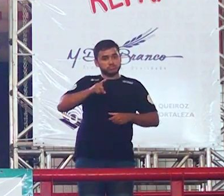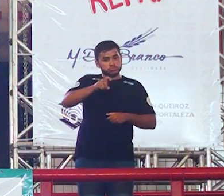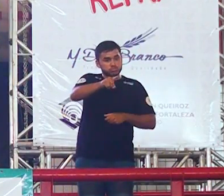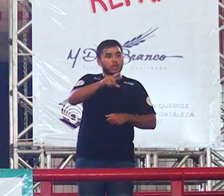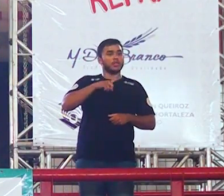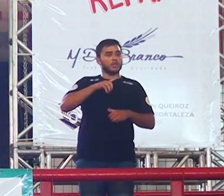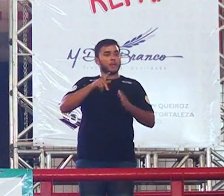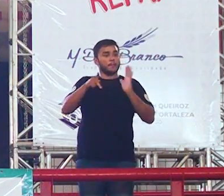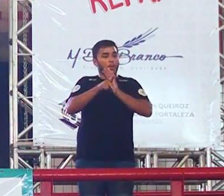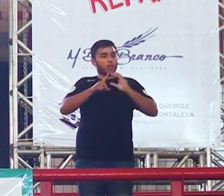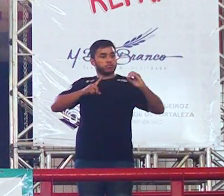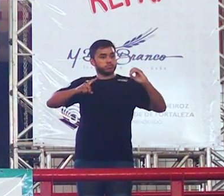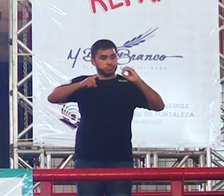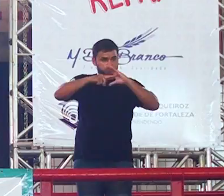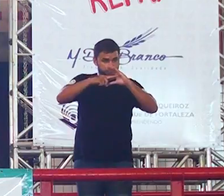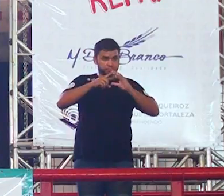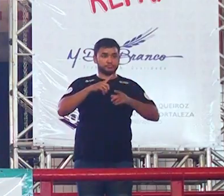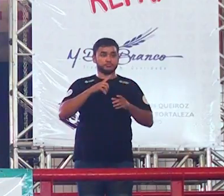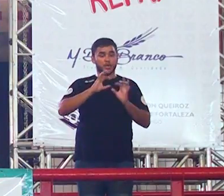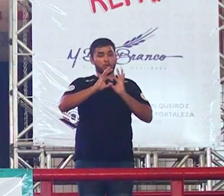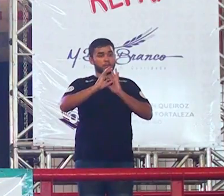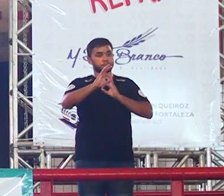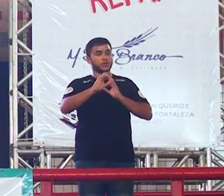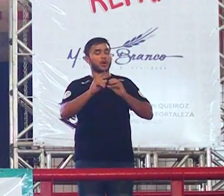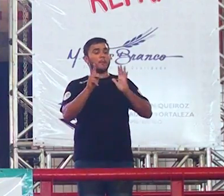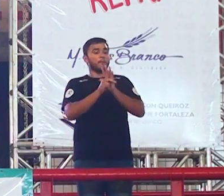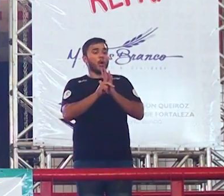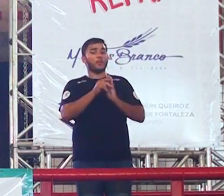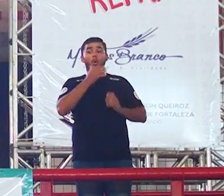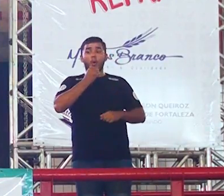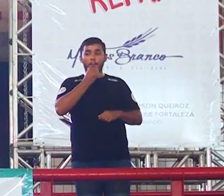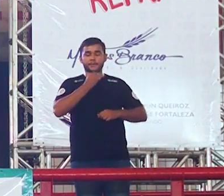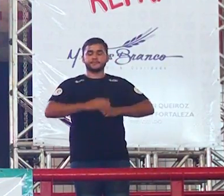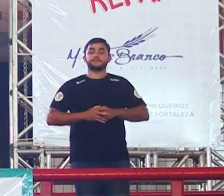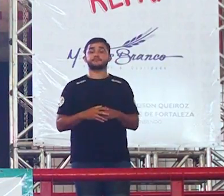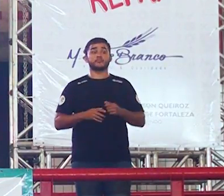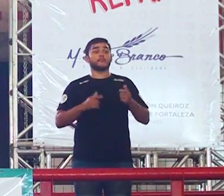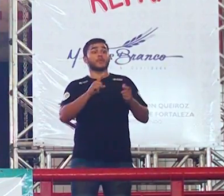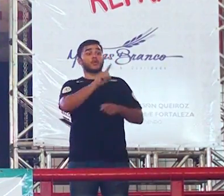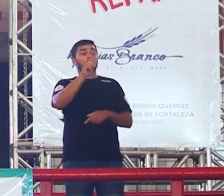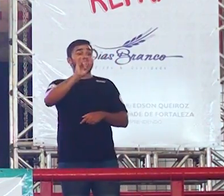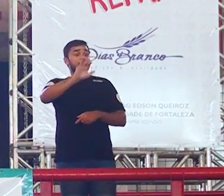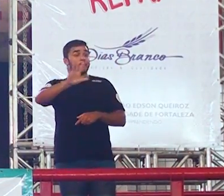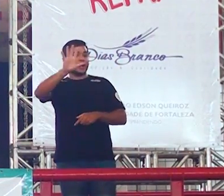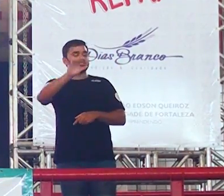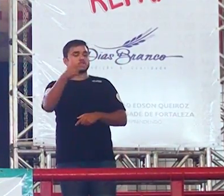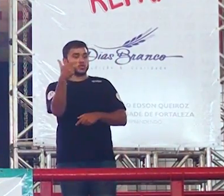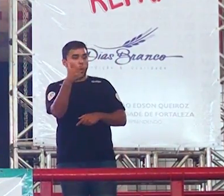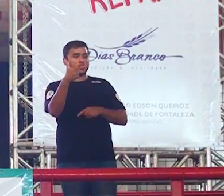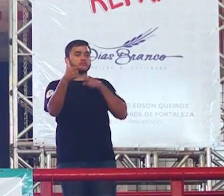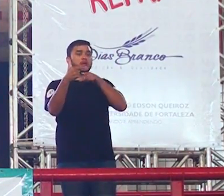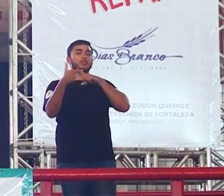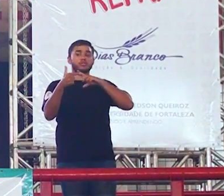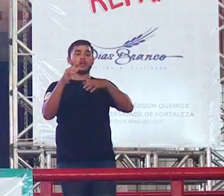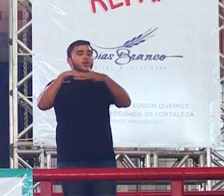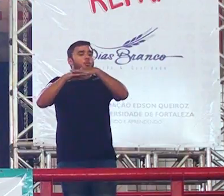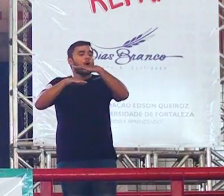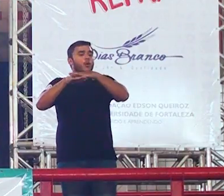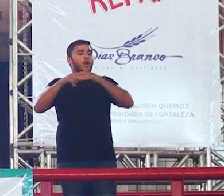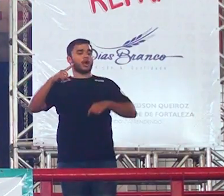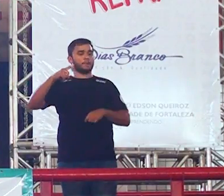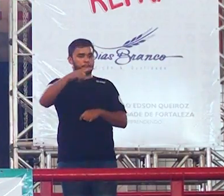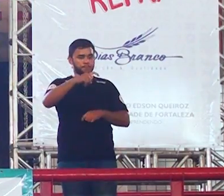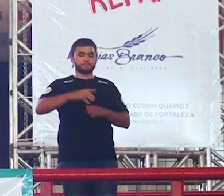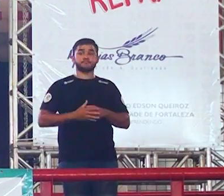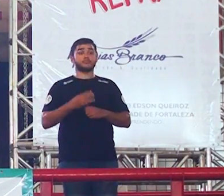ao ducto ejaculatório. O número 2, você vai ter quem? O armazenamento dos espermatozoides.